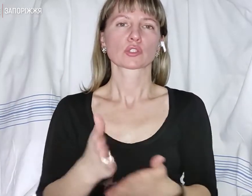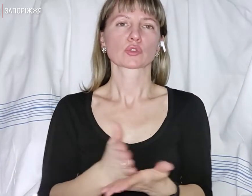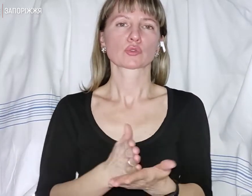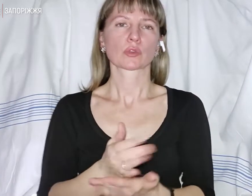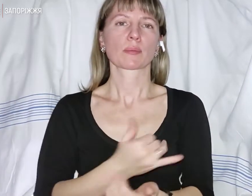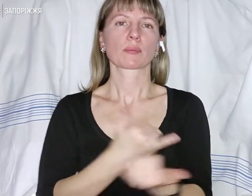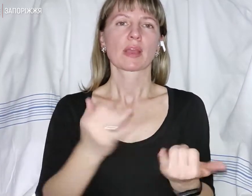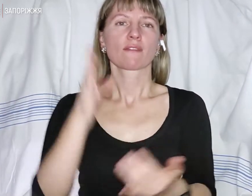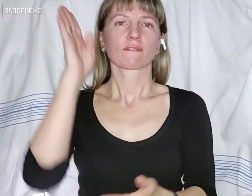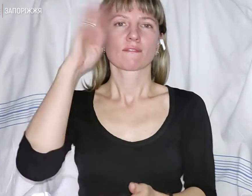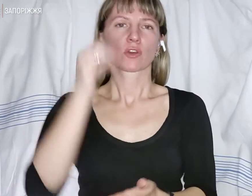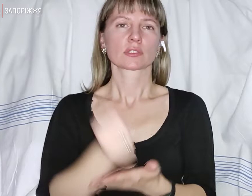сюда,